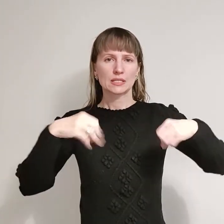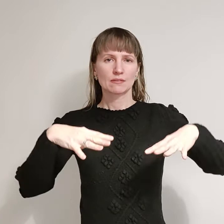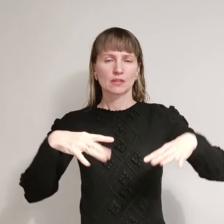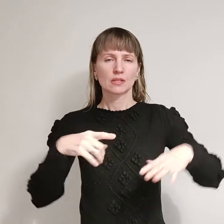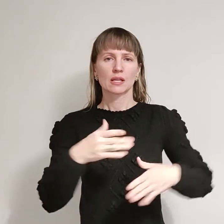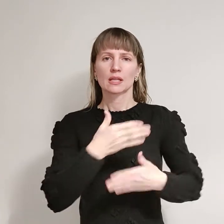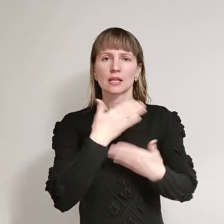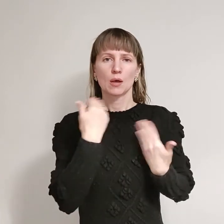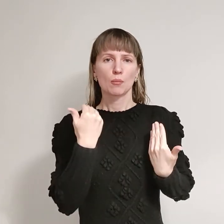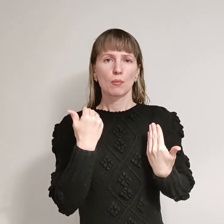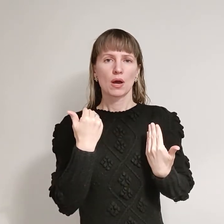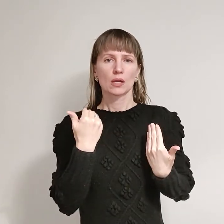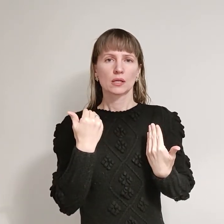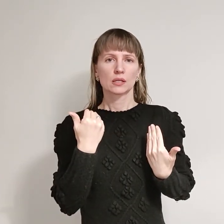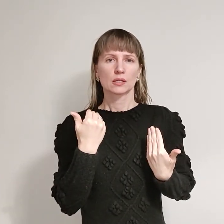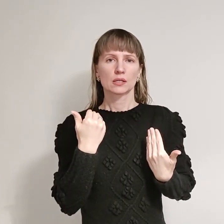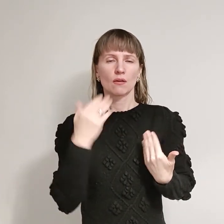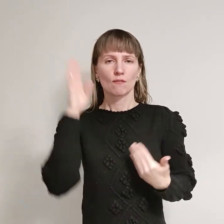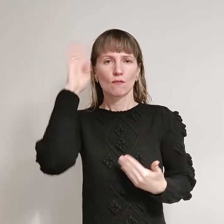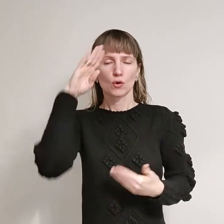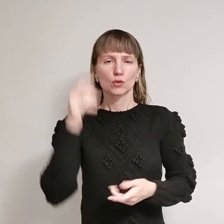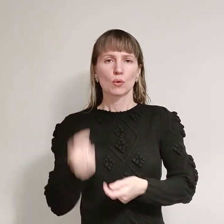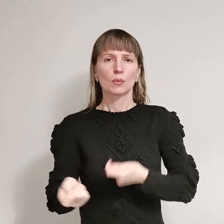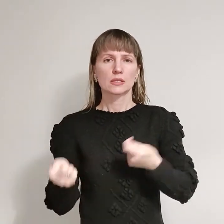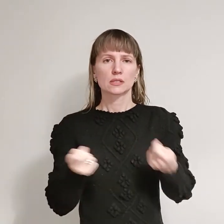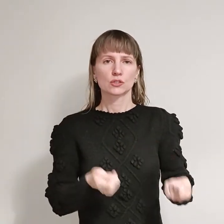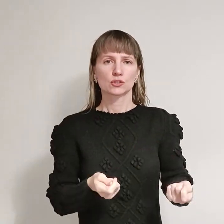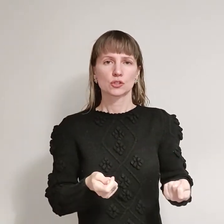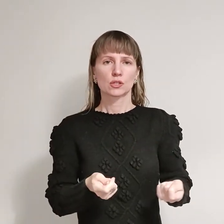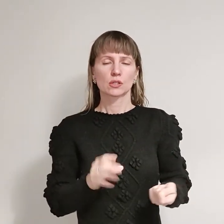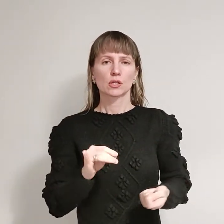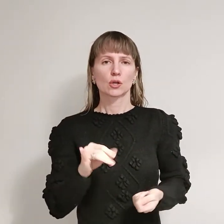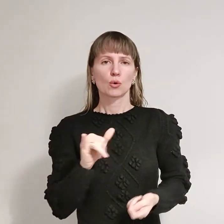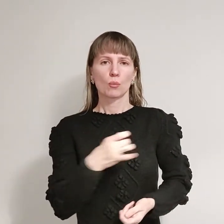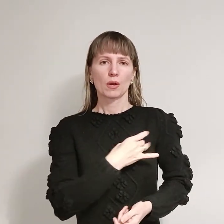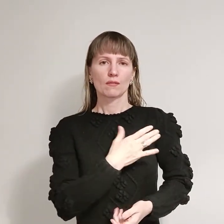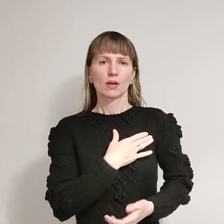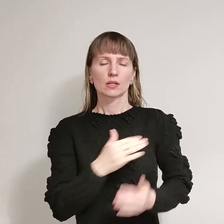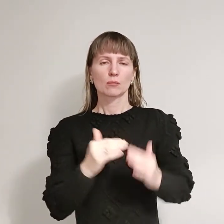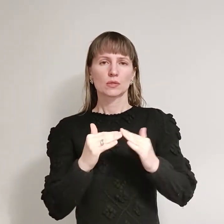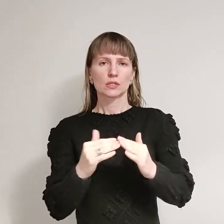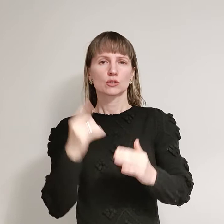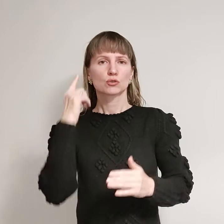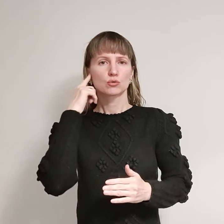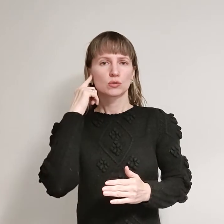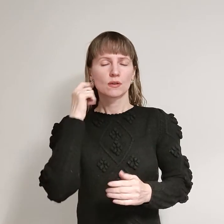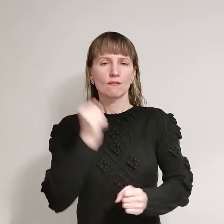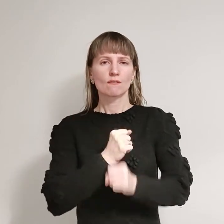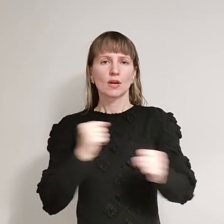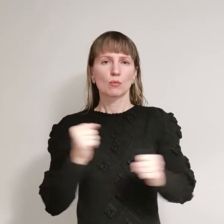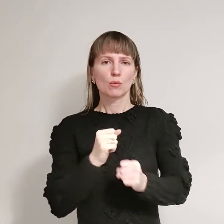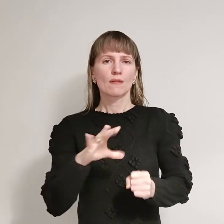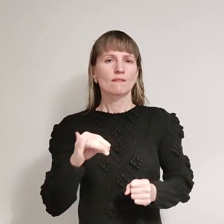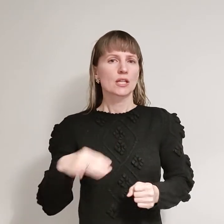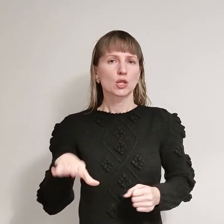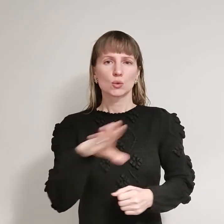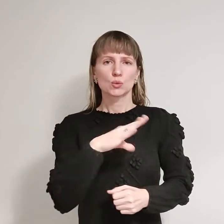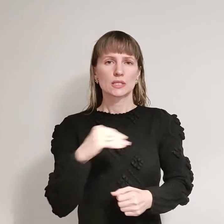немає власне водопостачання і у приватному секторі чути вибухи від усіх. У